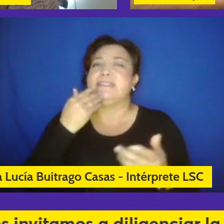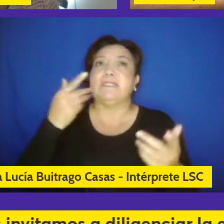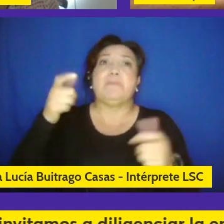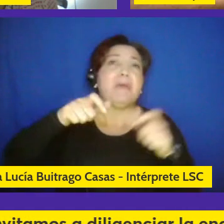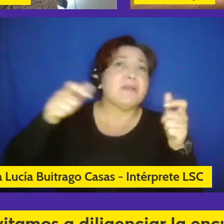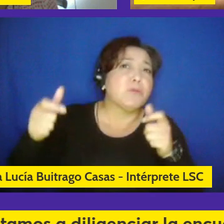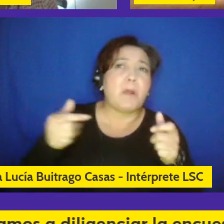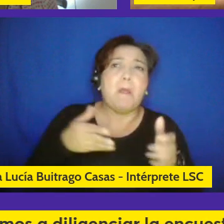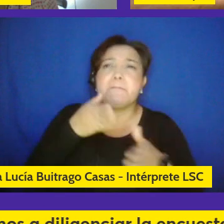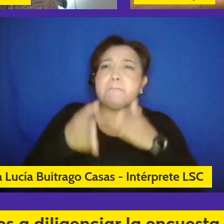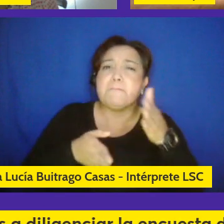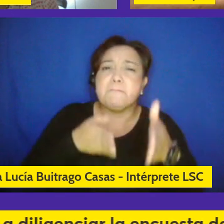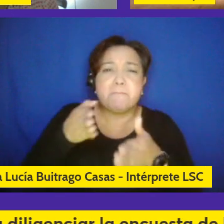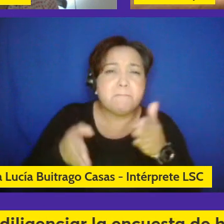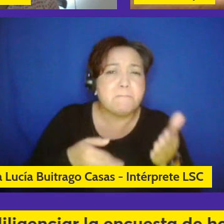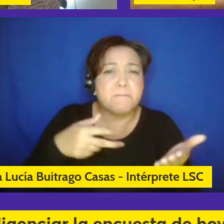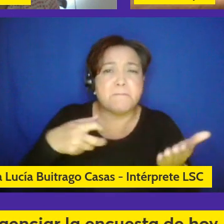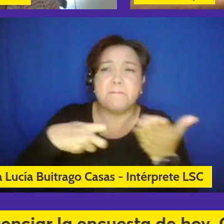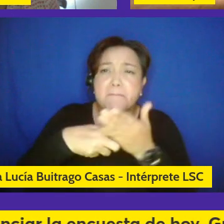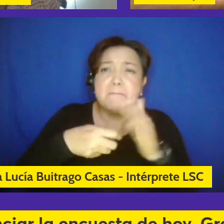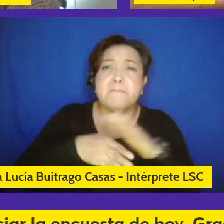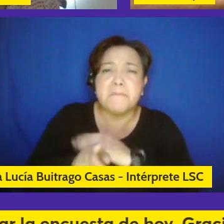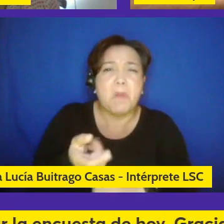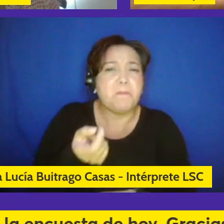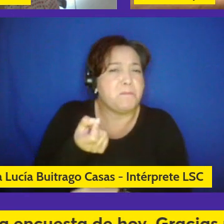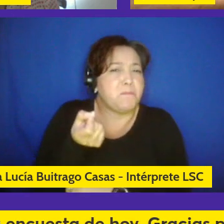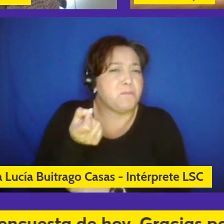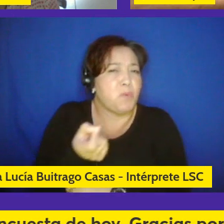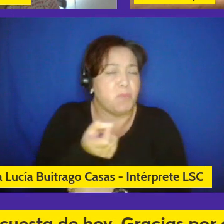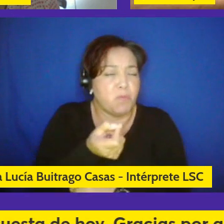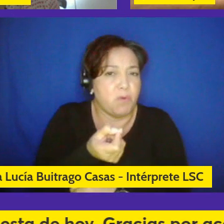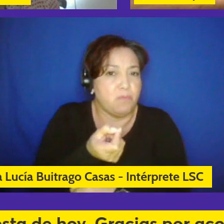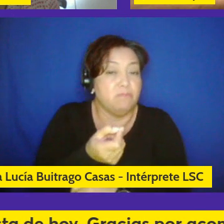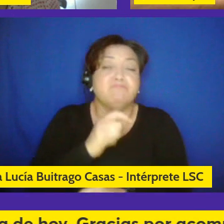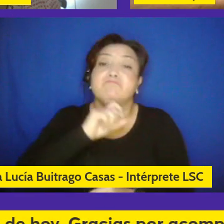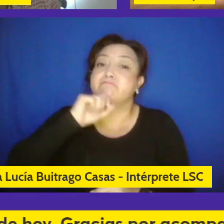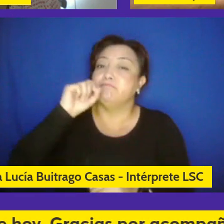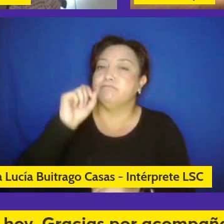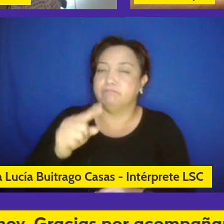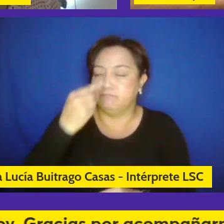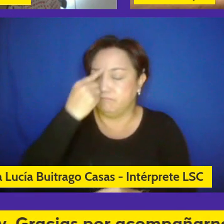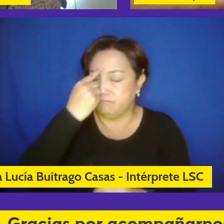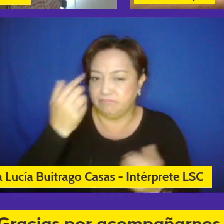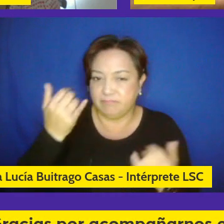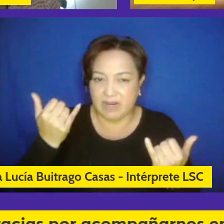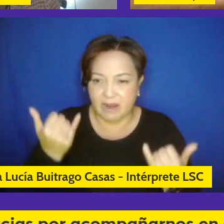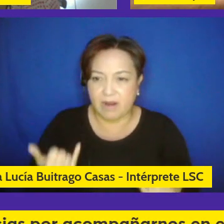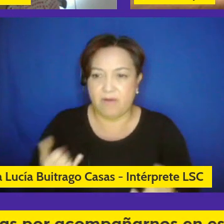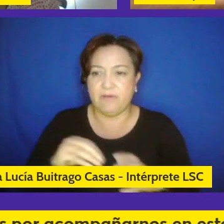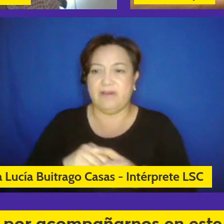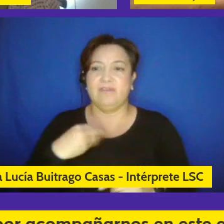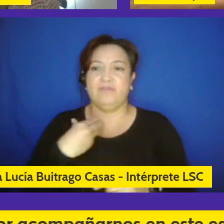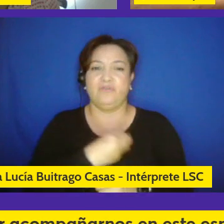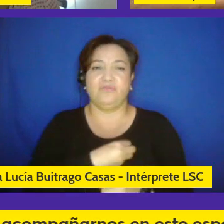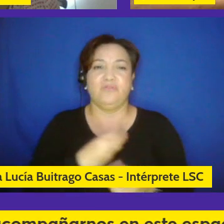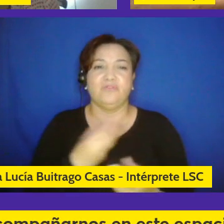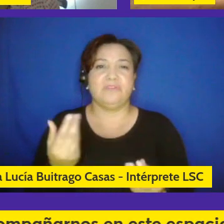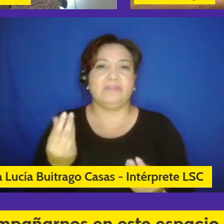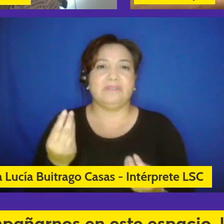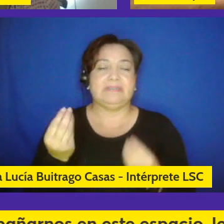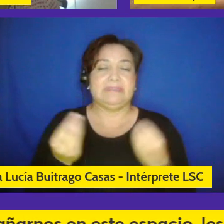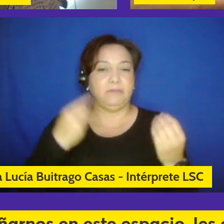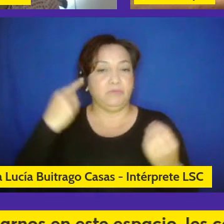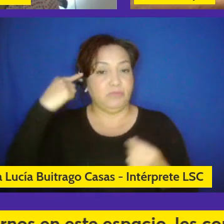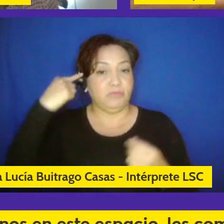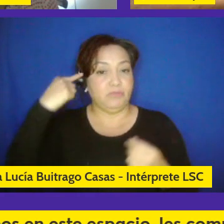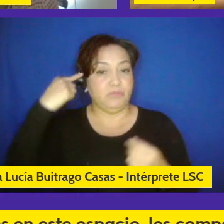porque en este momento estamos, digamos, con ese reto de llevar a